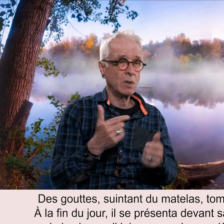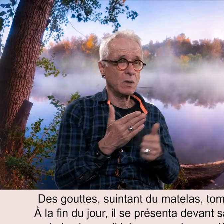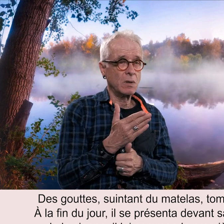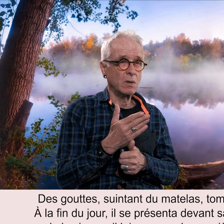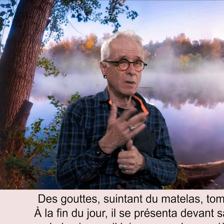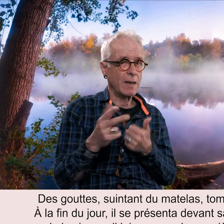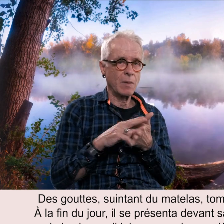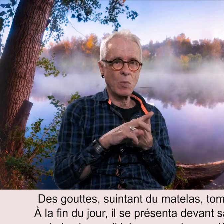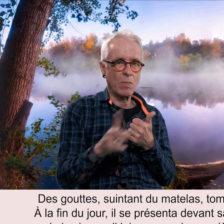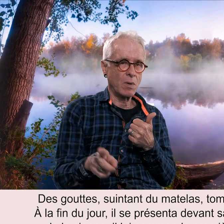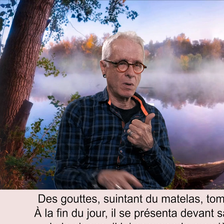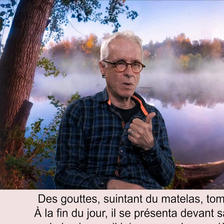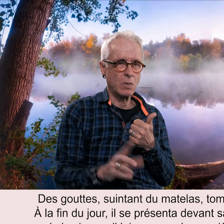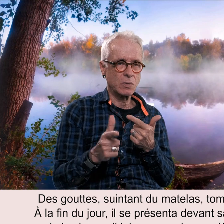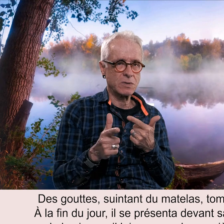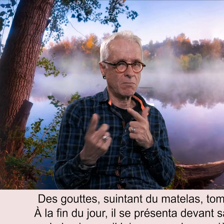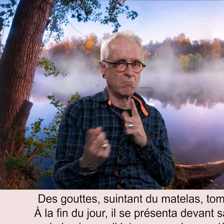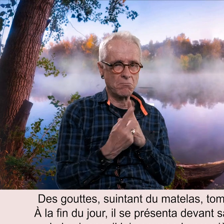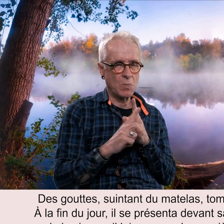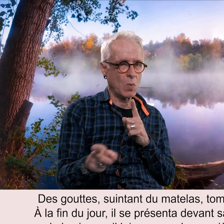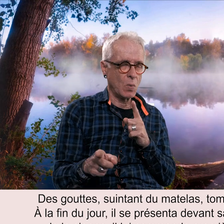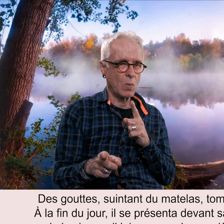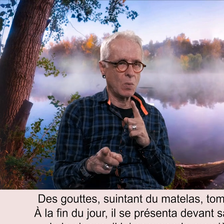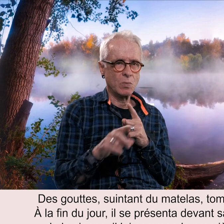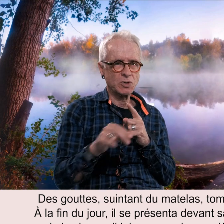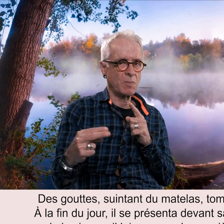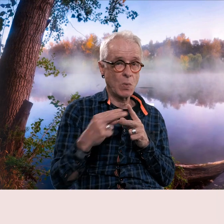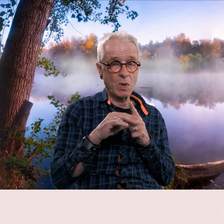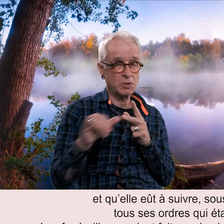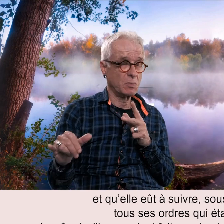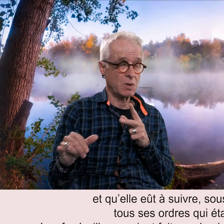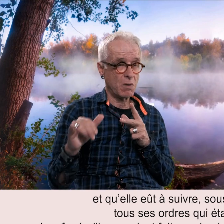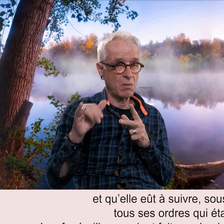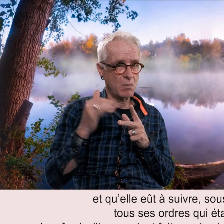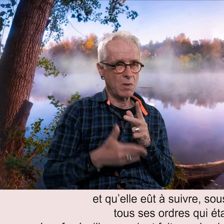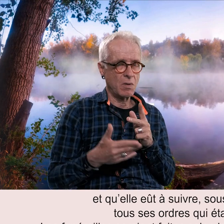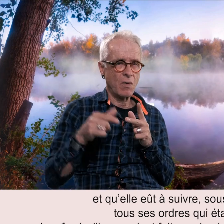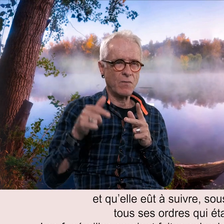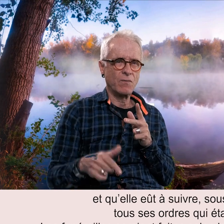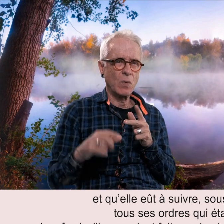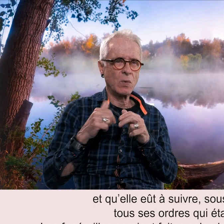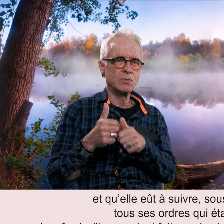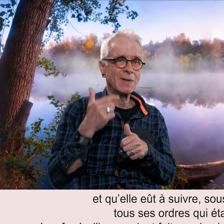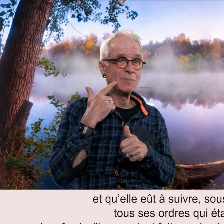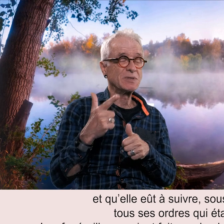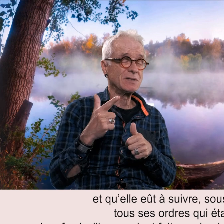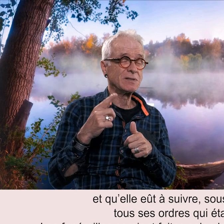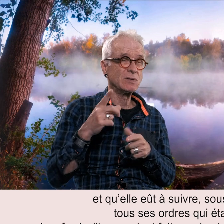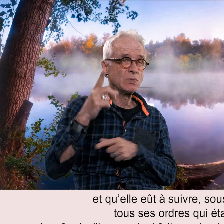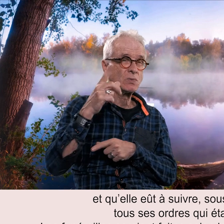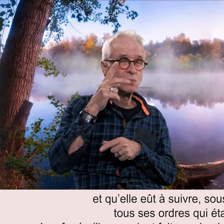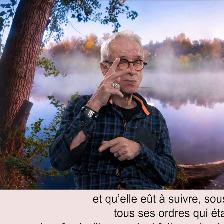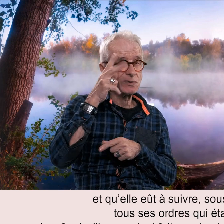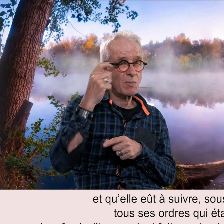de ne pas lui répondre, de ne pas l'approcher, de ne plus même le regarder et qu'elle eut à suivre sous peine de damnation tous ses